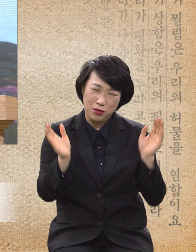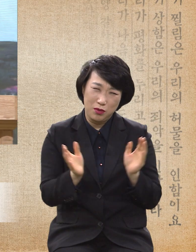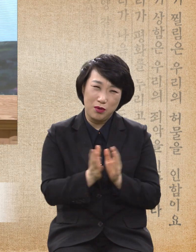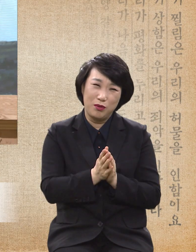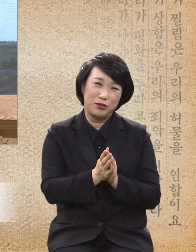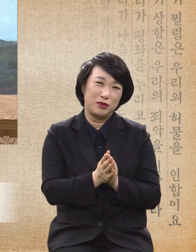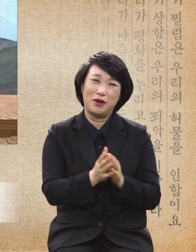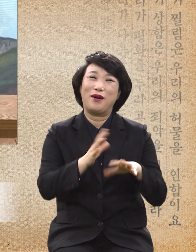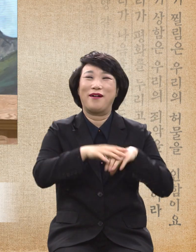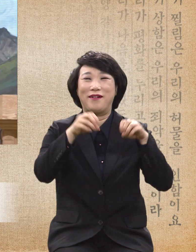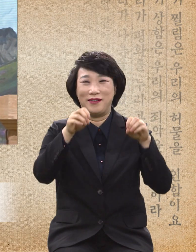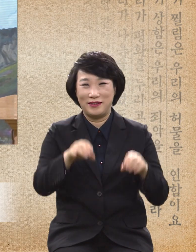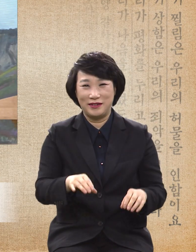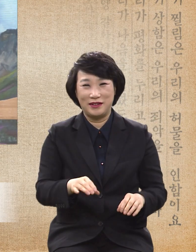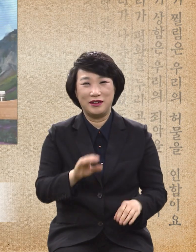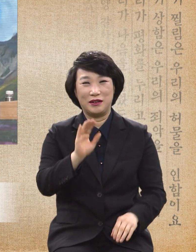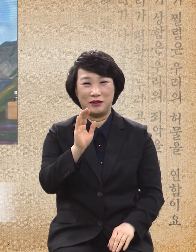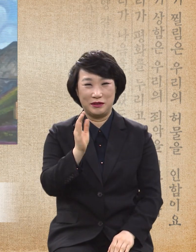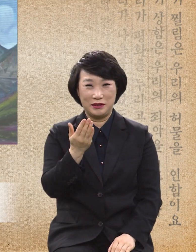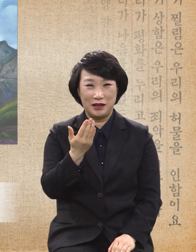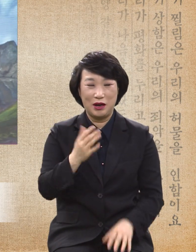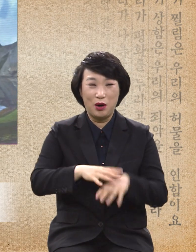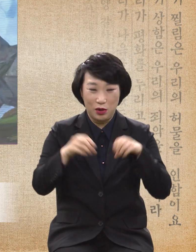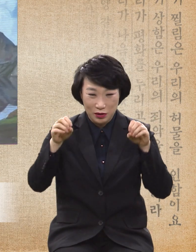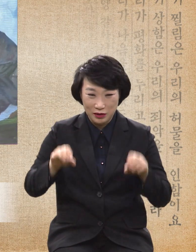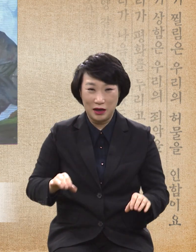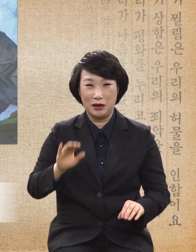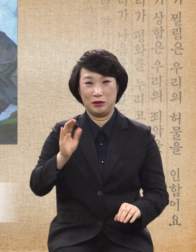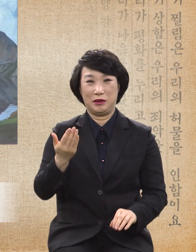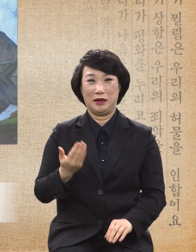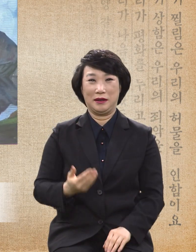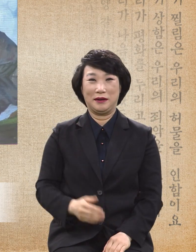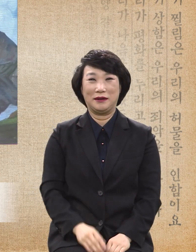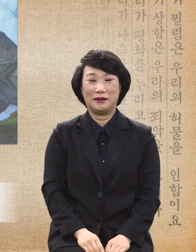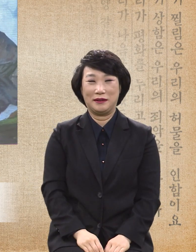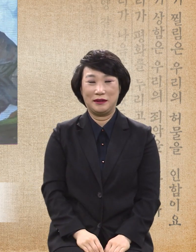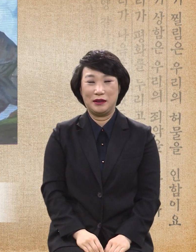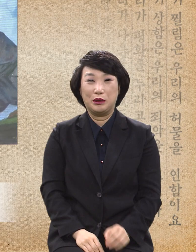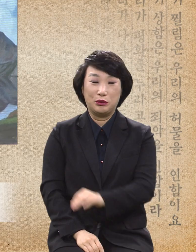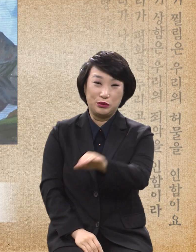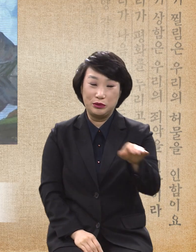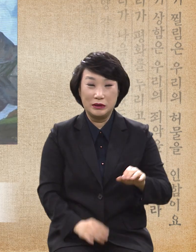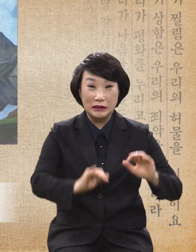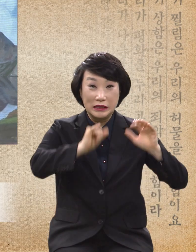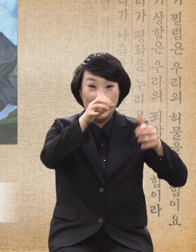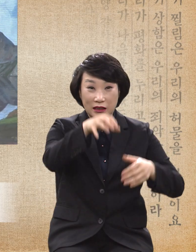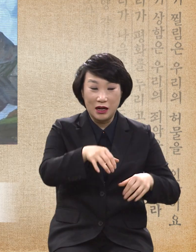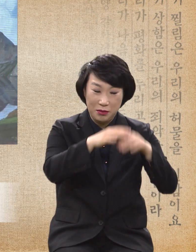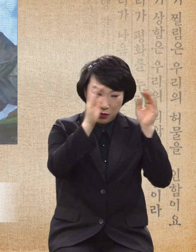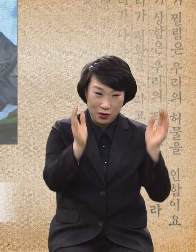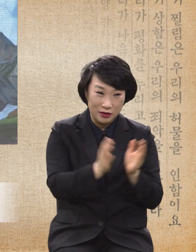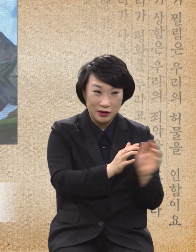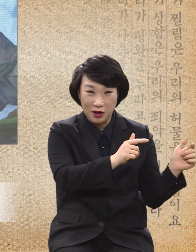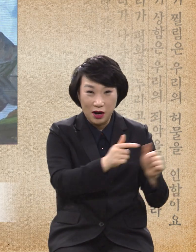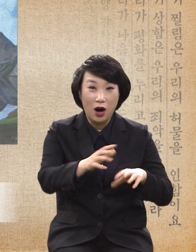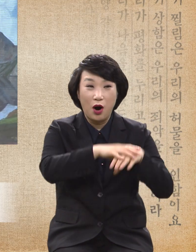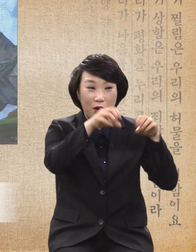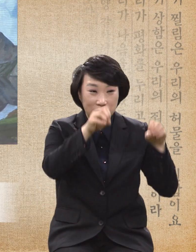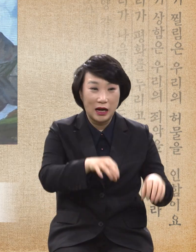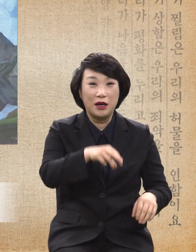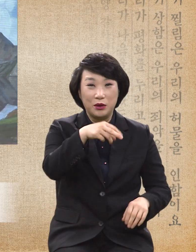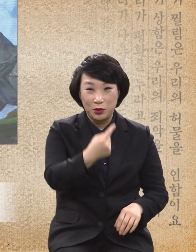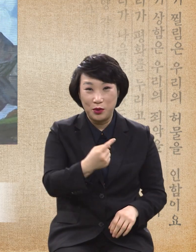그냥 허사일 뿐이야. 허사일 뿐. 우리는 이 세상에서 모든 것은 다